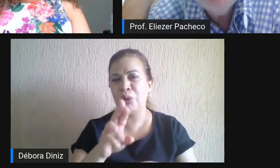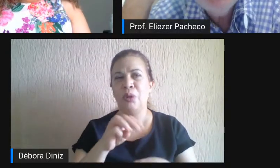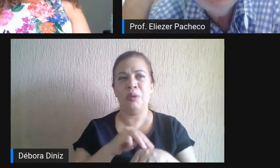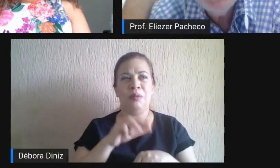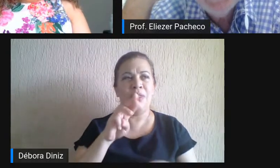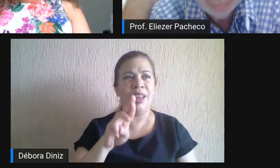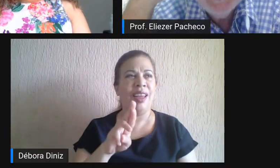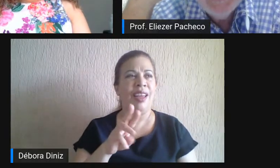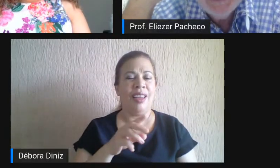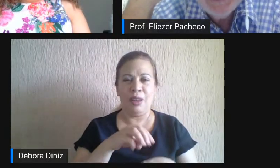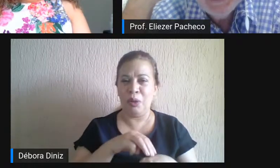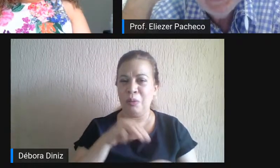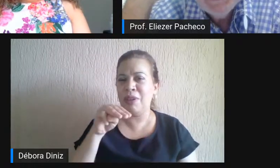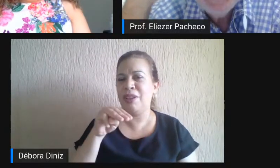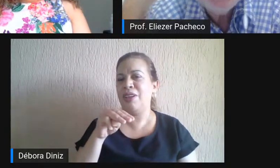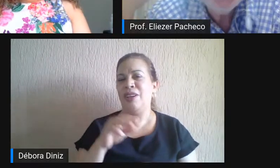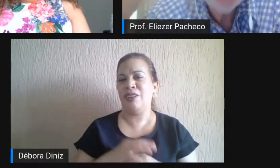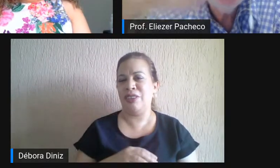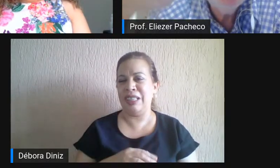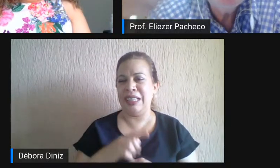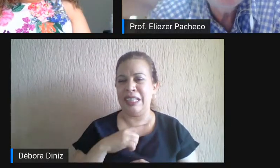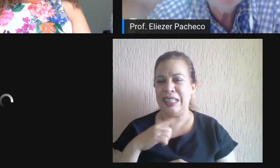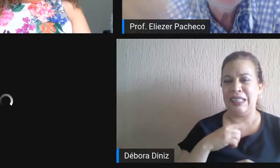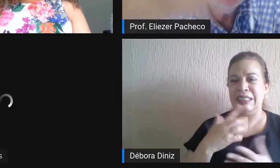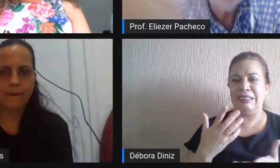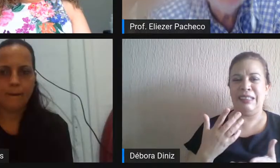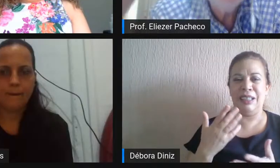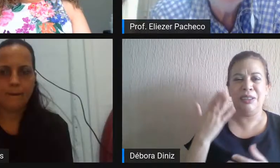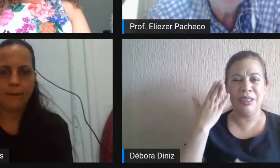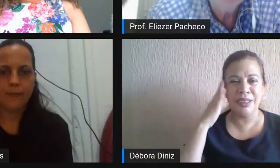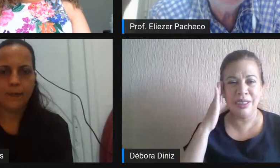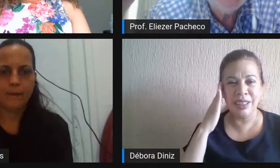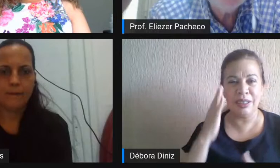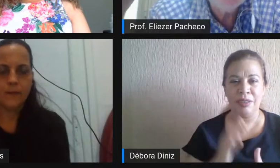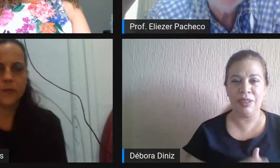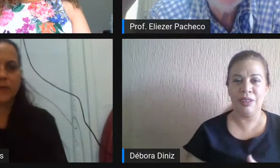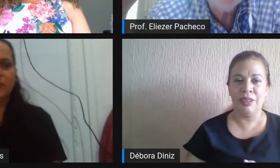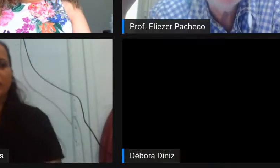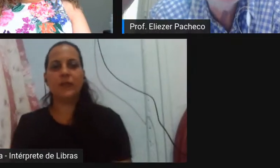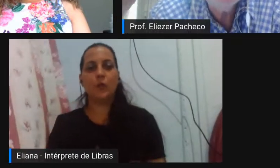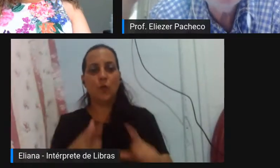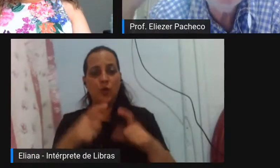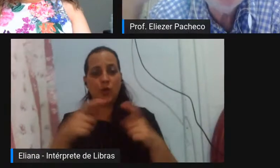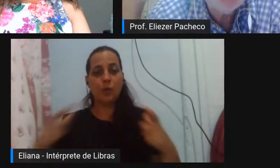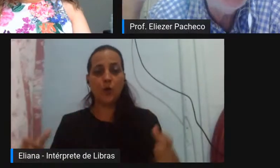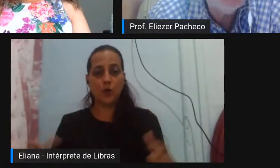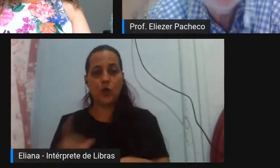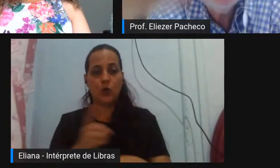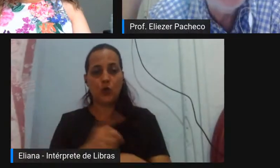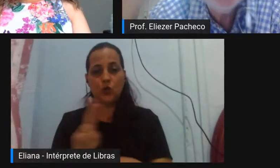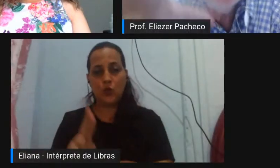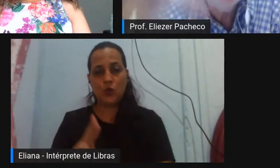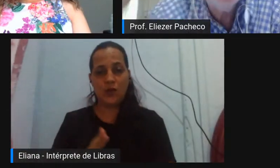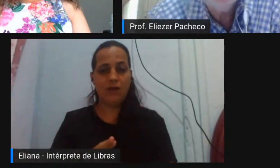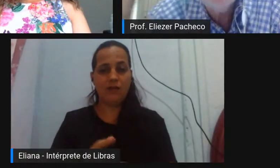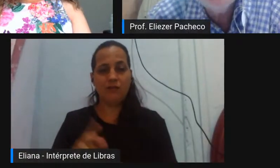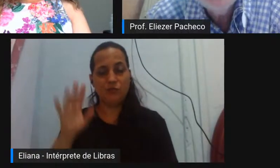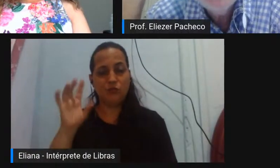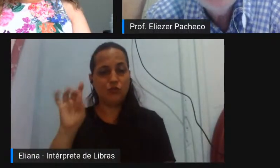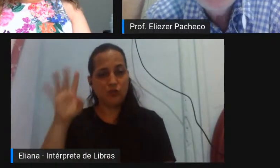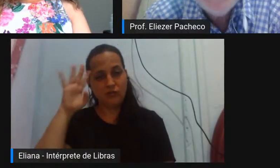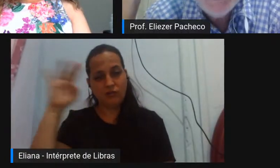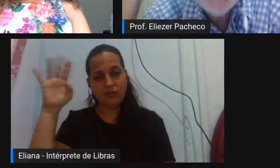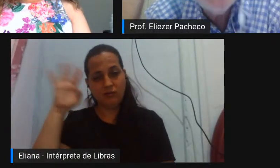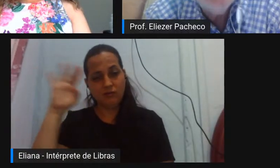extremamente academicista, que, infelizmente, essa é a característica da maioria dos nossos doutorados, principalmente, é uma concepção extremamente teoricista, academicista,